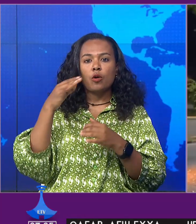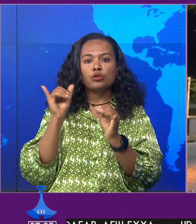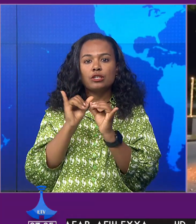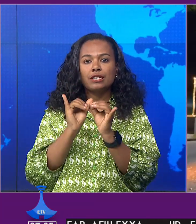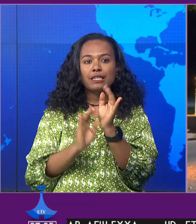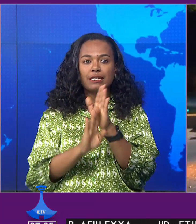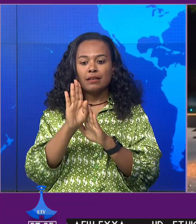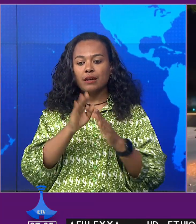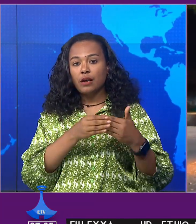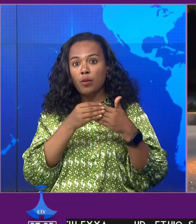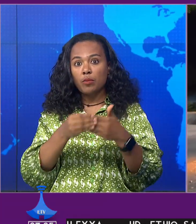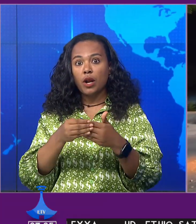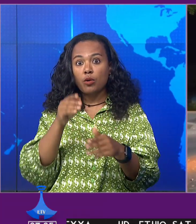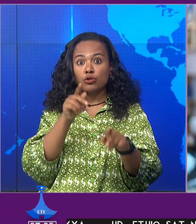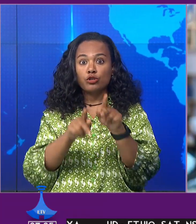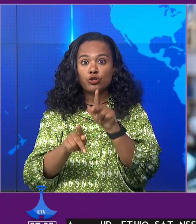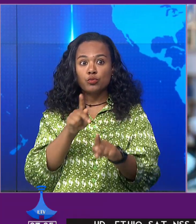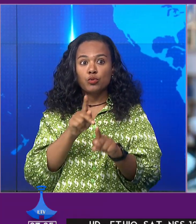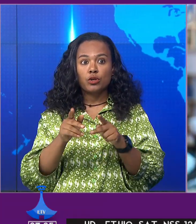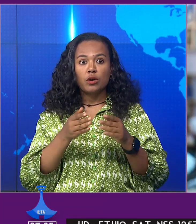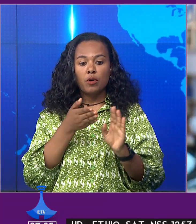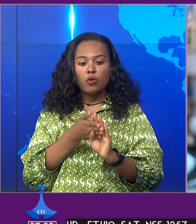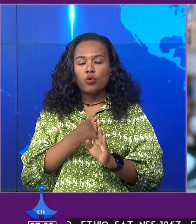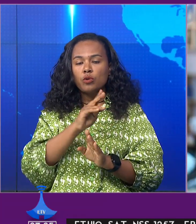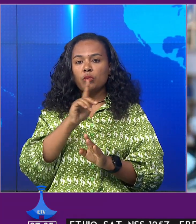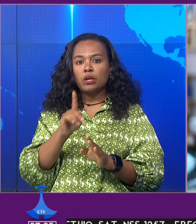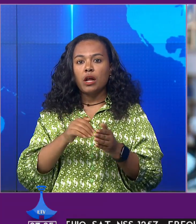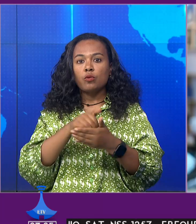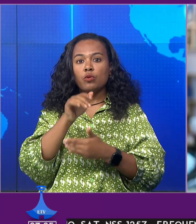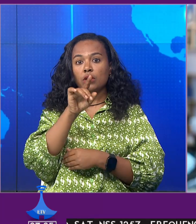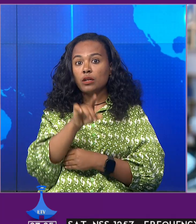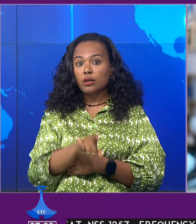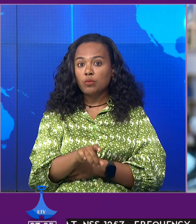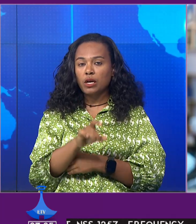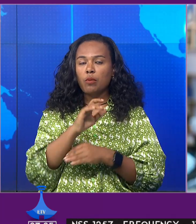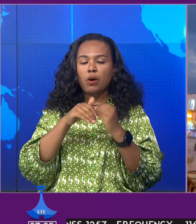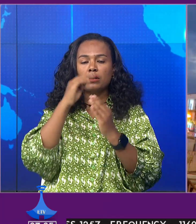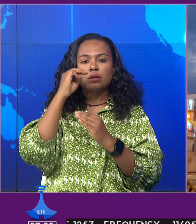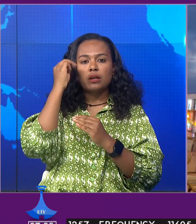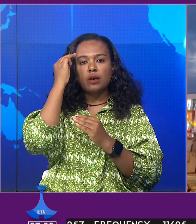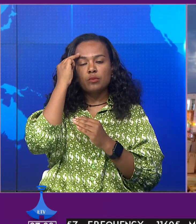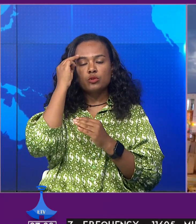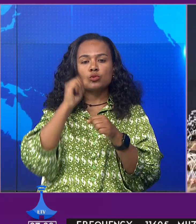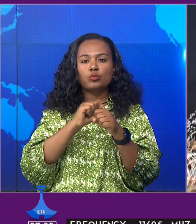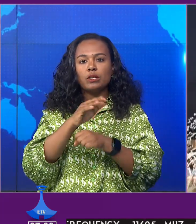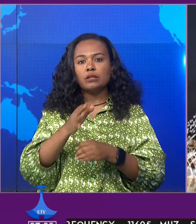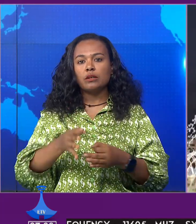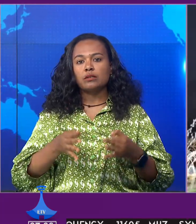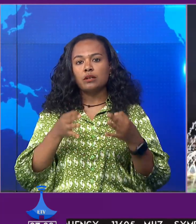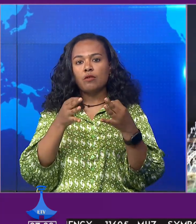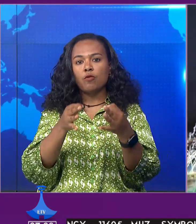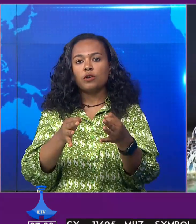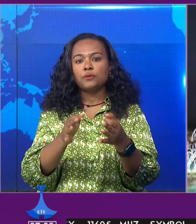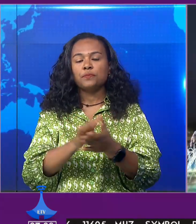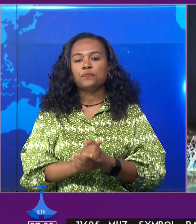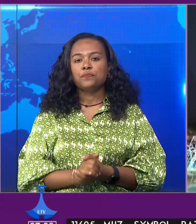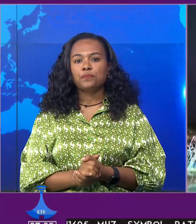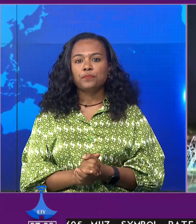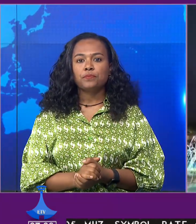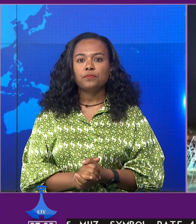እንድታድግ አመራሩም ህዝቡም የበኩሉን ሚና ሊወጣ እንደሚገባም ጠቅላይ ሚኒስትሩ መልእክታቸውን አስተላልፈዋል።